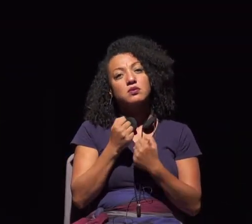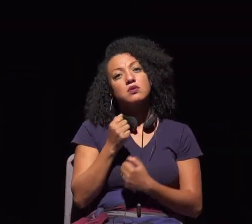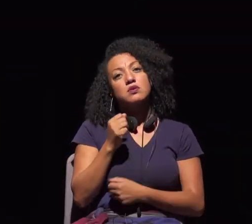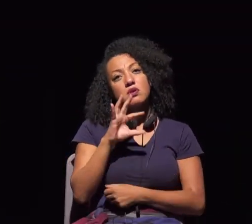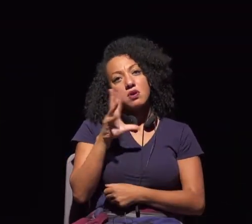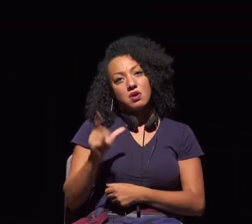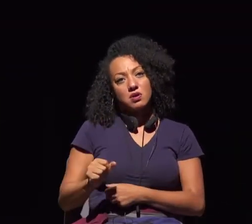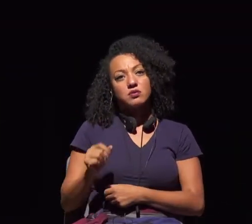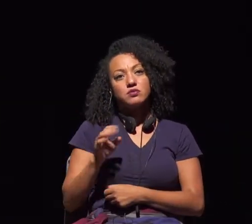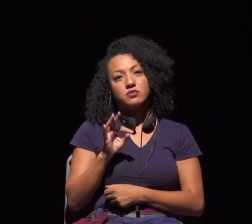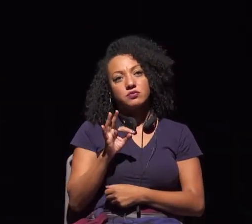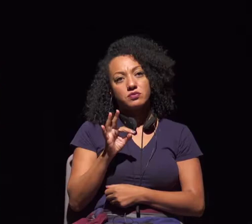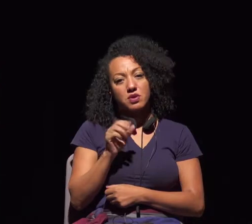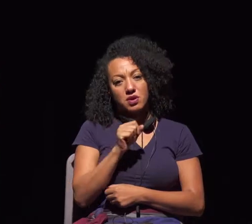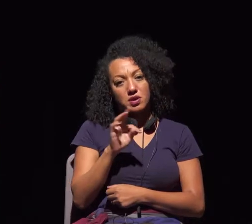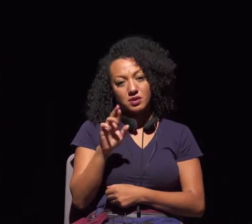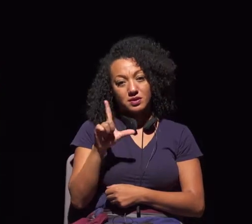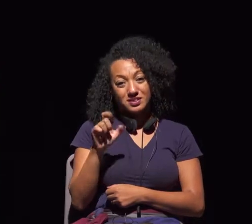Afro-Atlânticas.